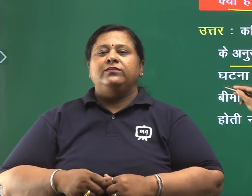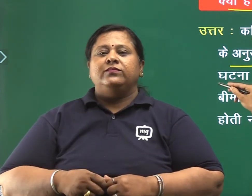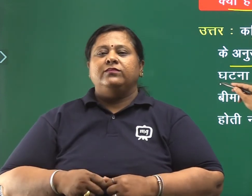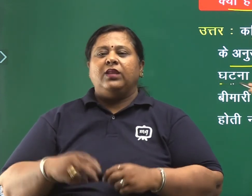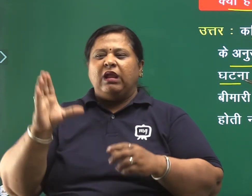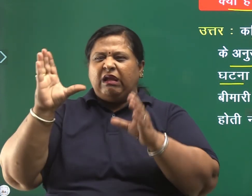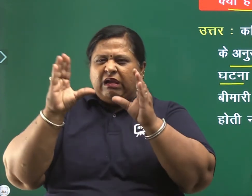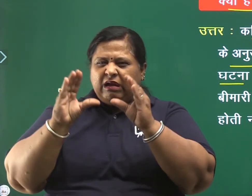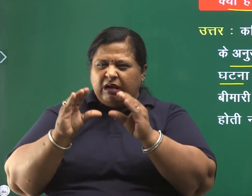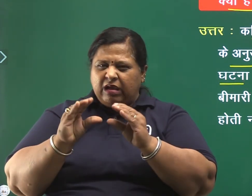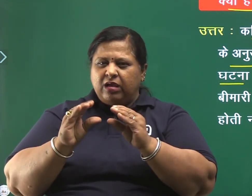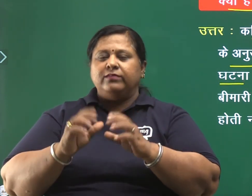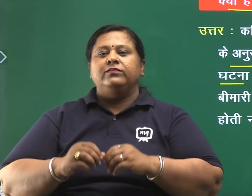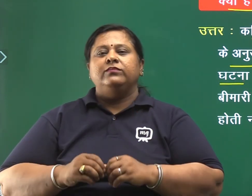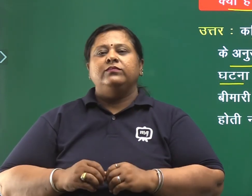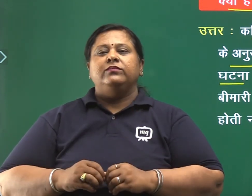घटना